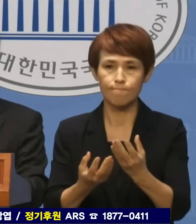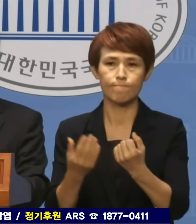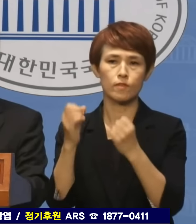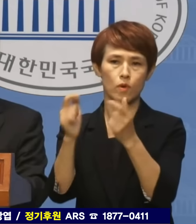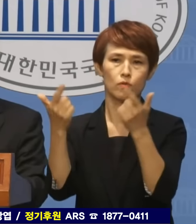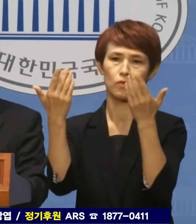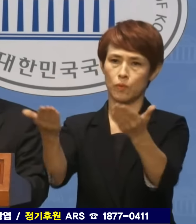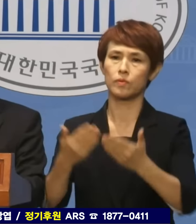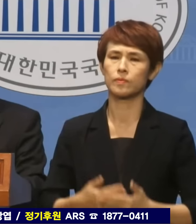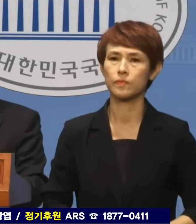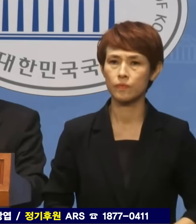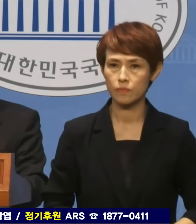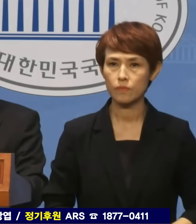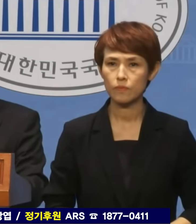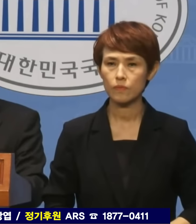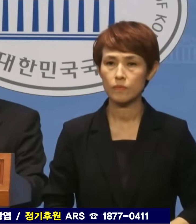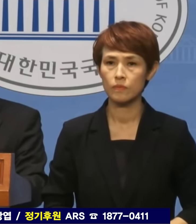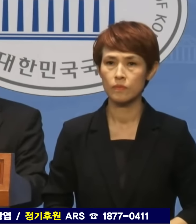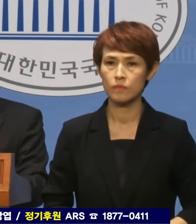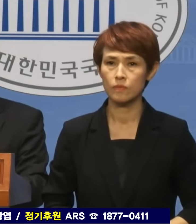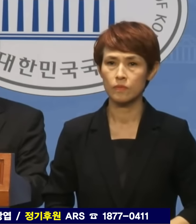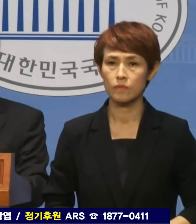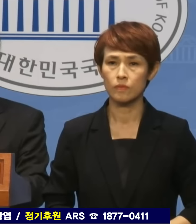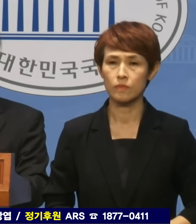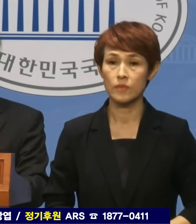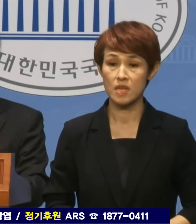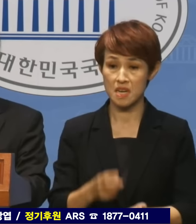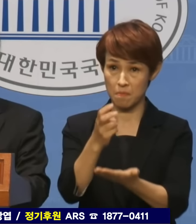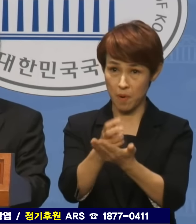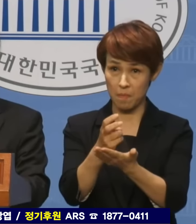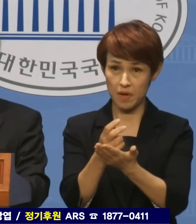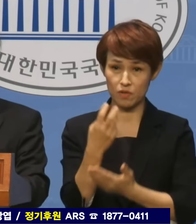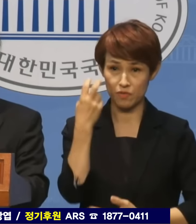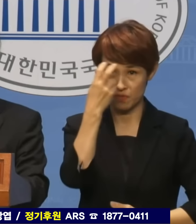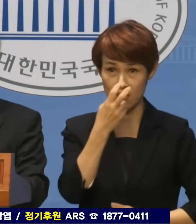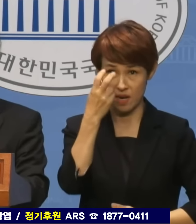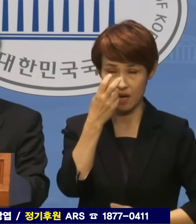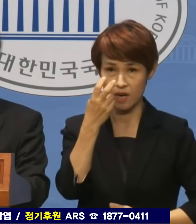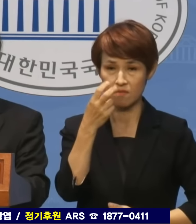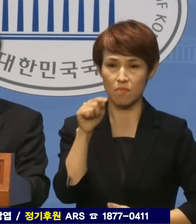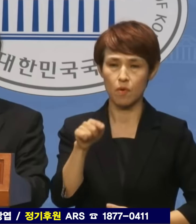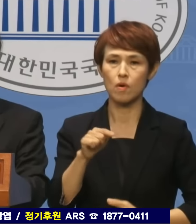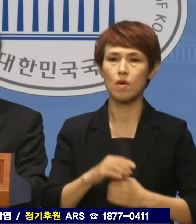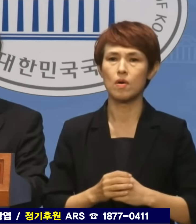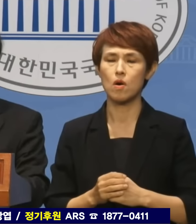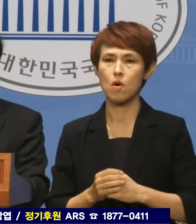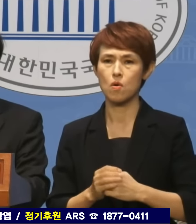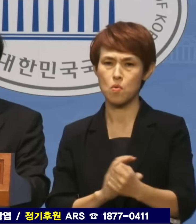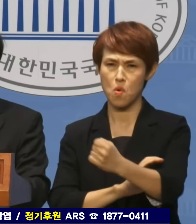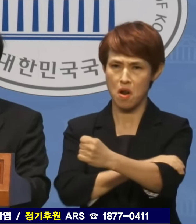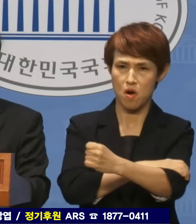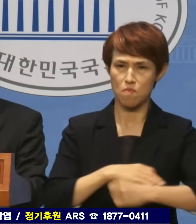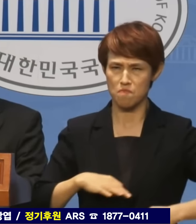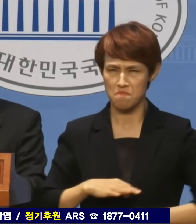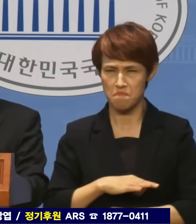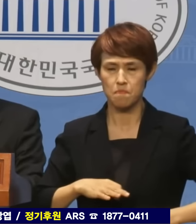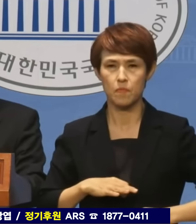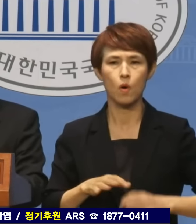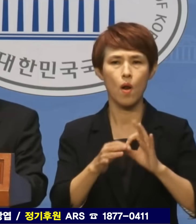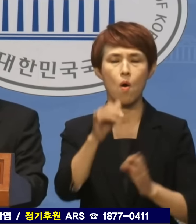길을 열어두었습니다. 덧붙여 이 법안의 수사 대상이 권력형 부패 행위라는 의혹을 받고